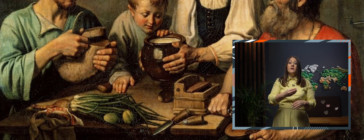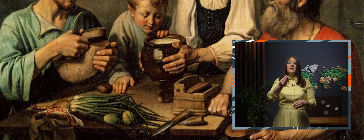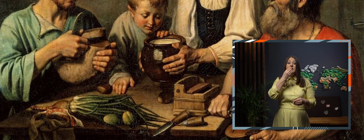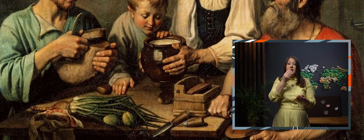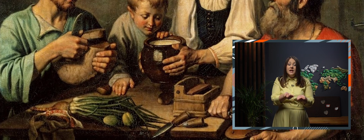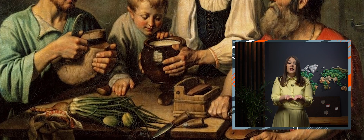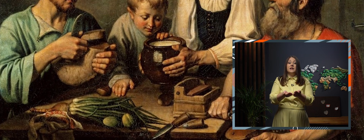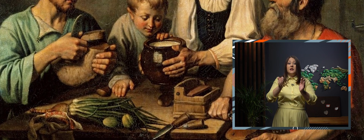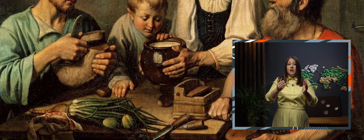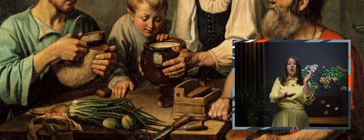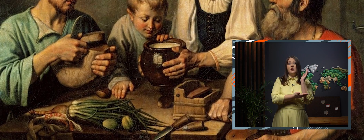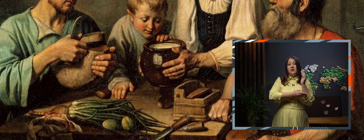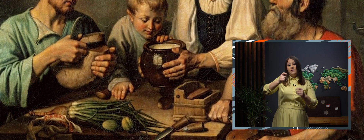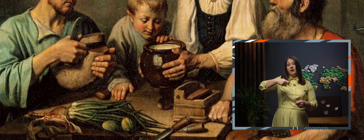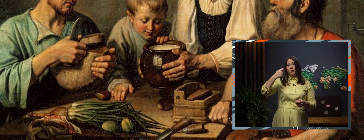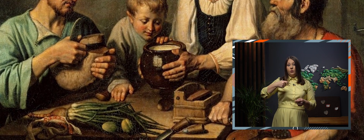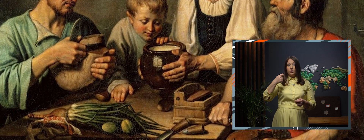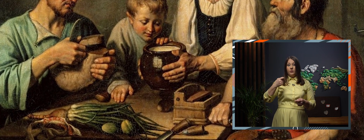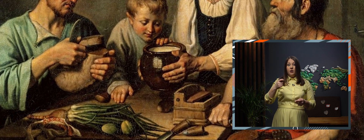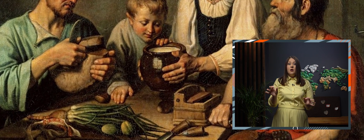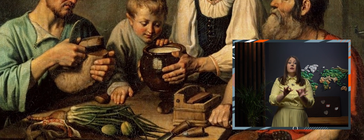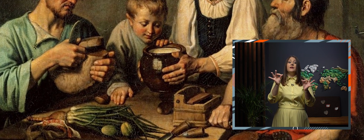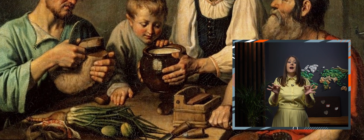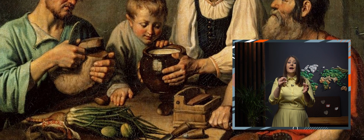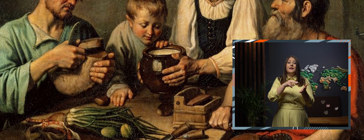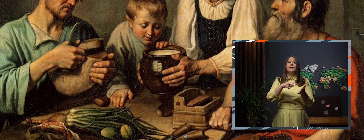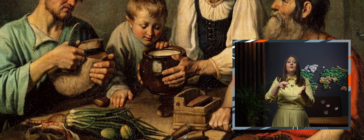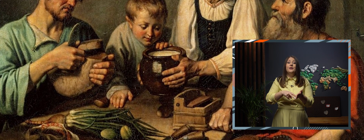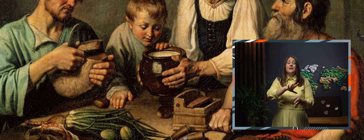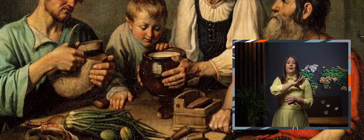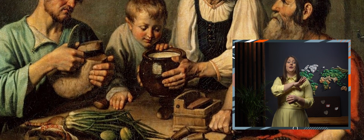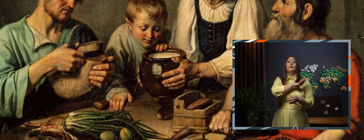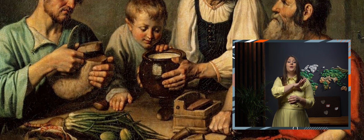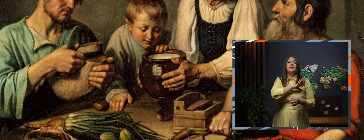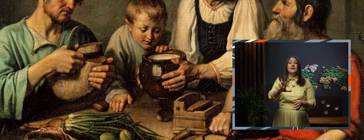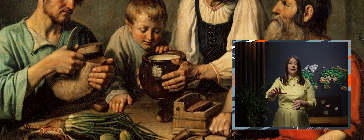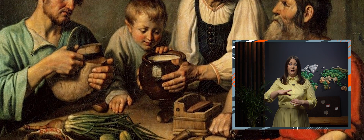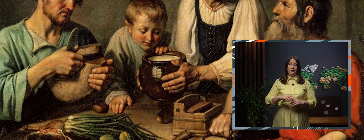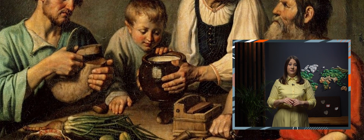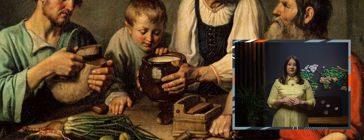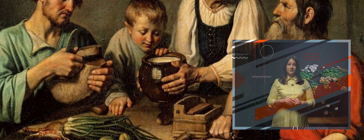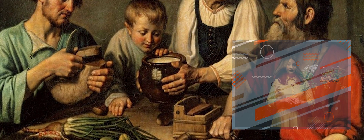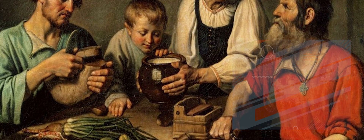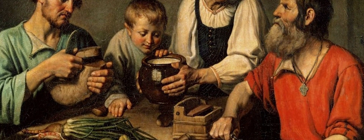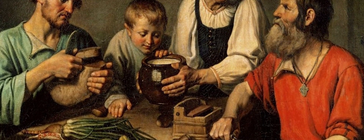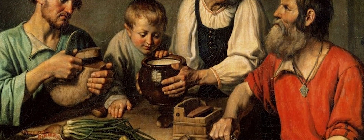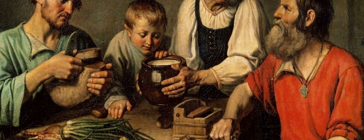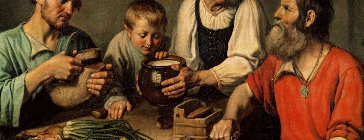выдавались, все ели из горшка деревянными ложками. Ни о каких вилках никто и не слышал.